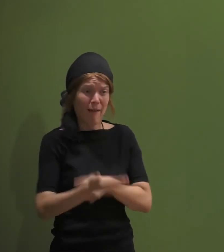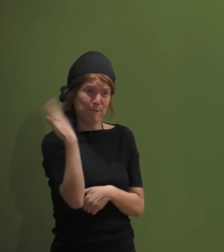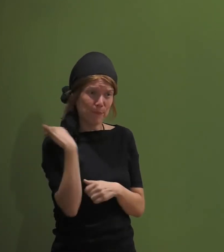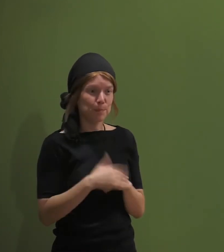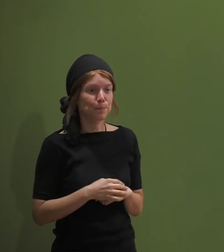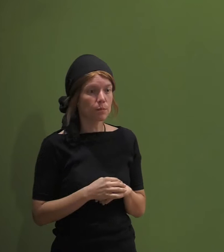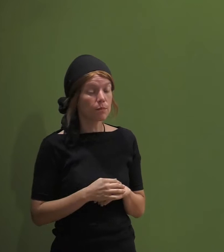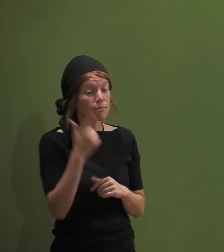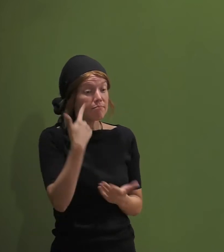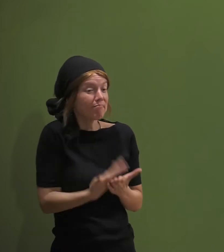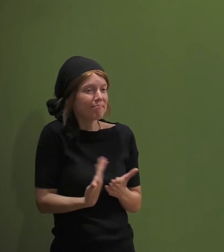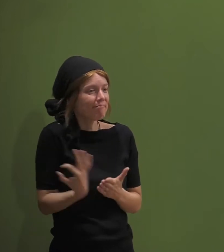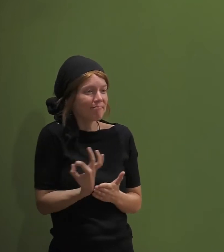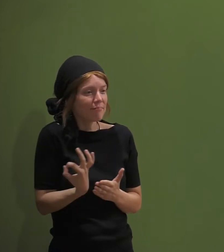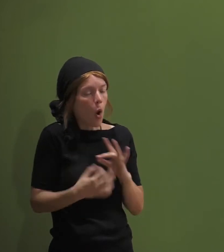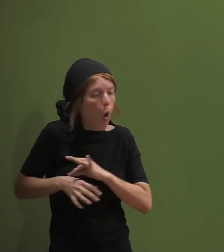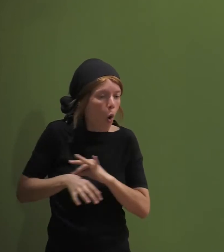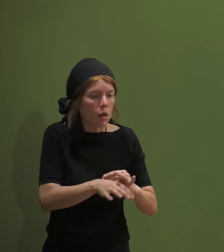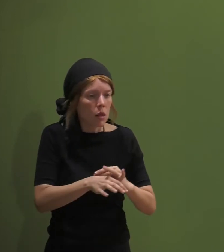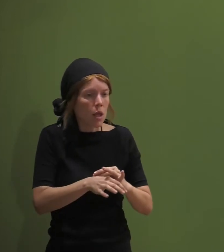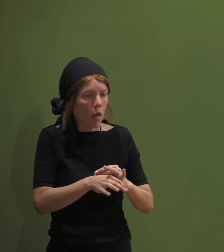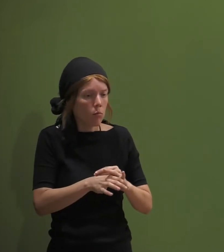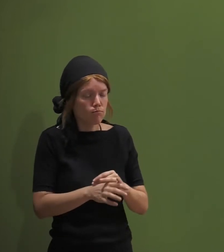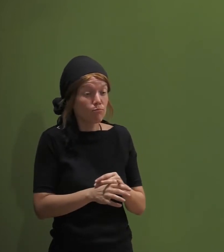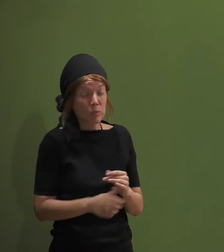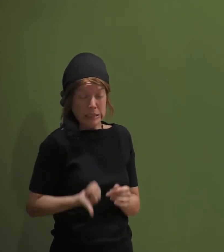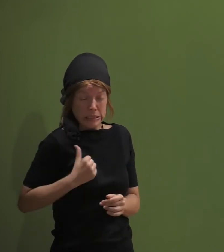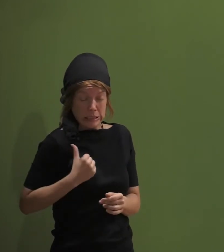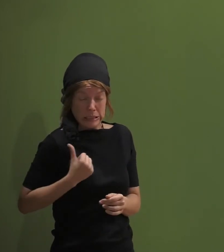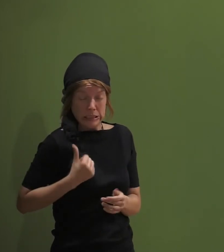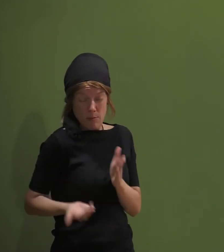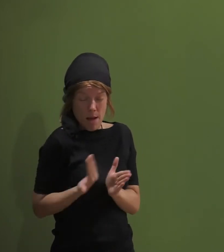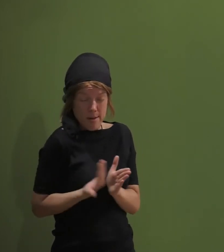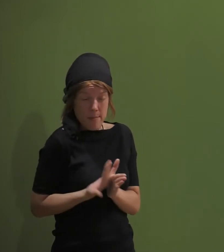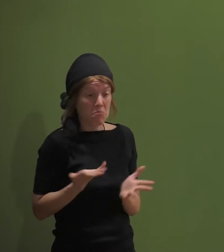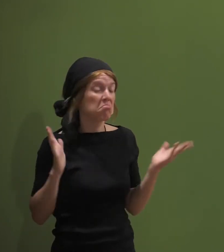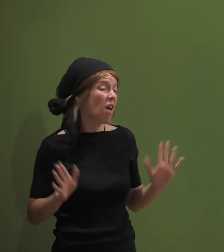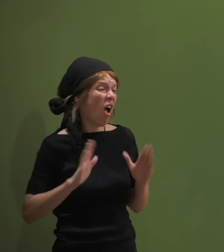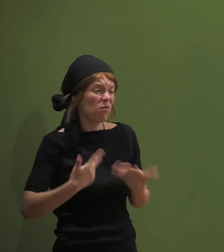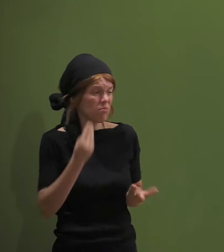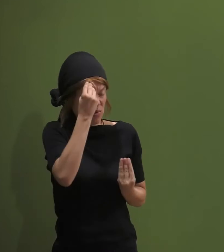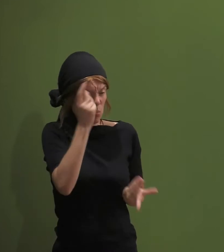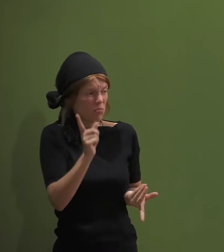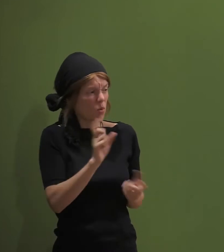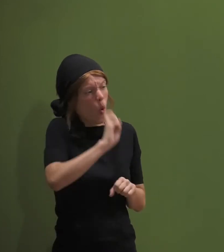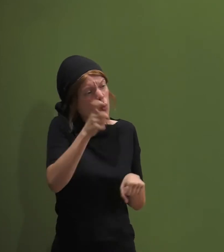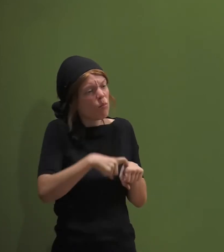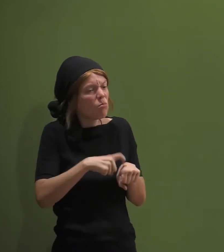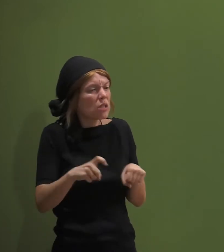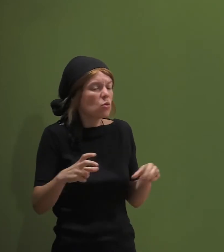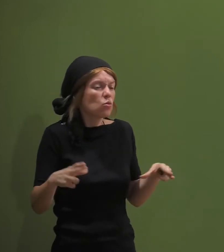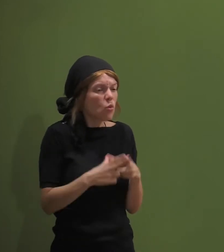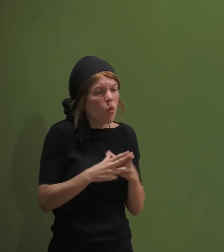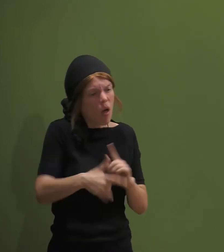muestra, como les he comentado, la clara orientación a la maximización de la producción sin tener en cuenta prácticamente ningún otro aspecto social